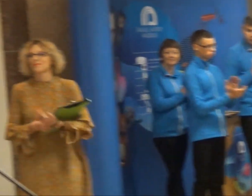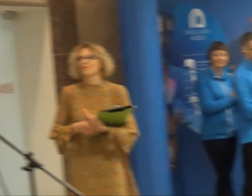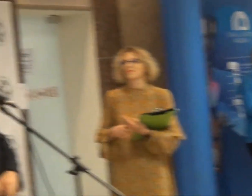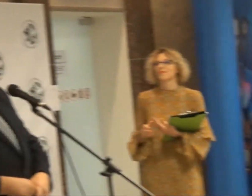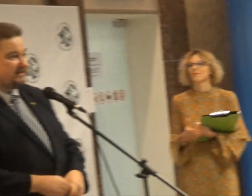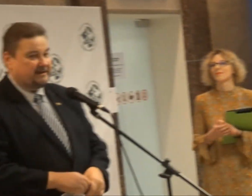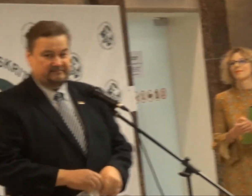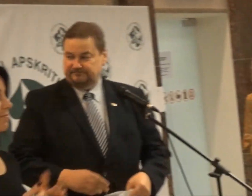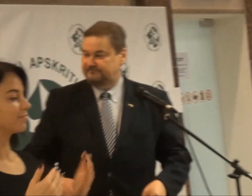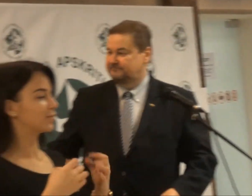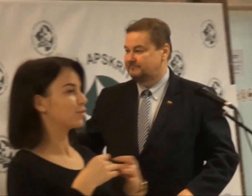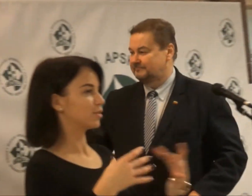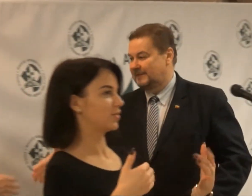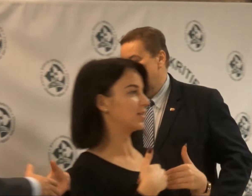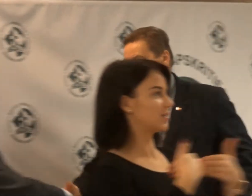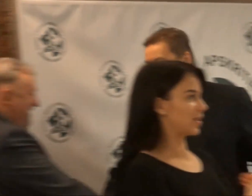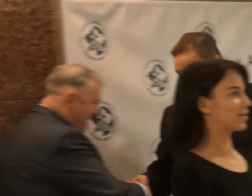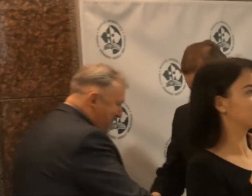Taigi, su švente.